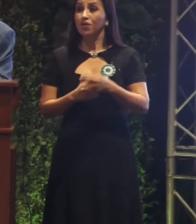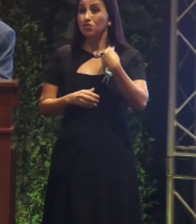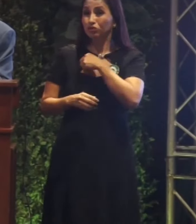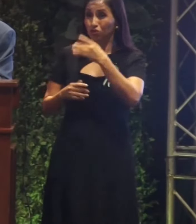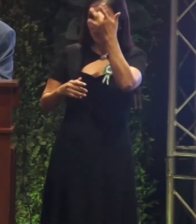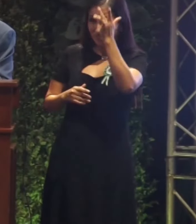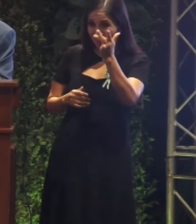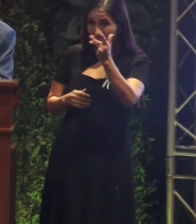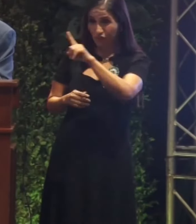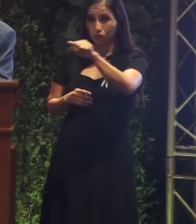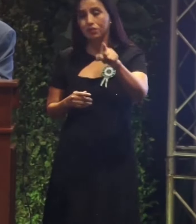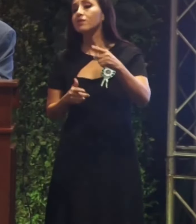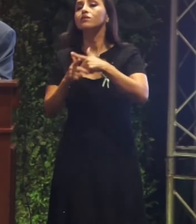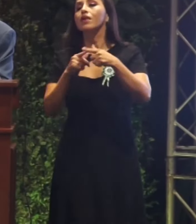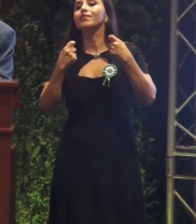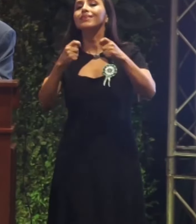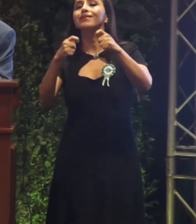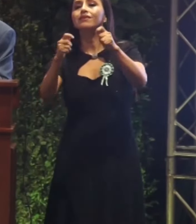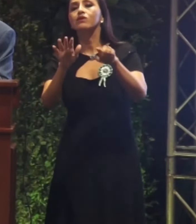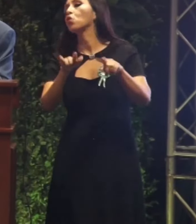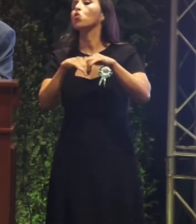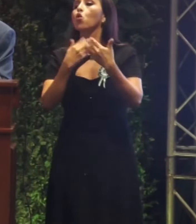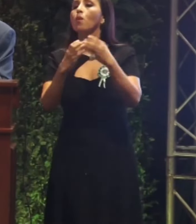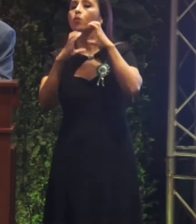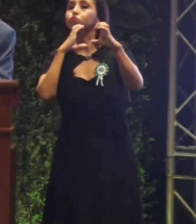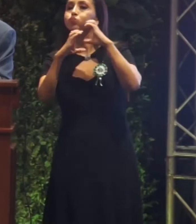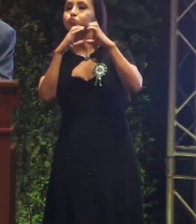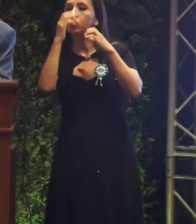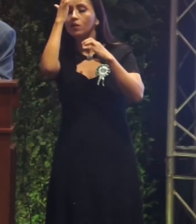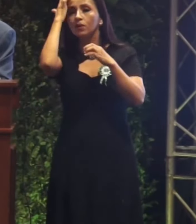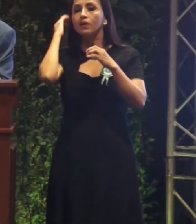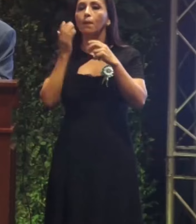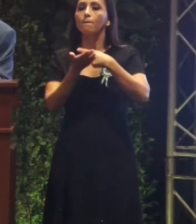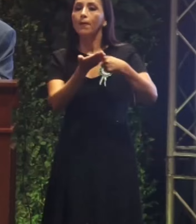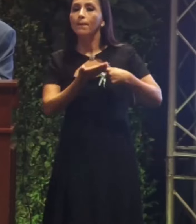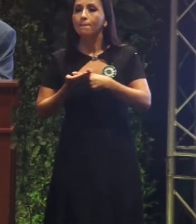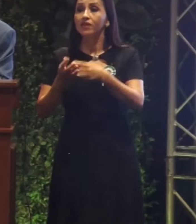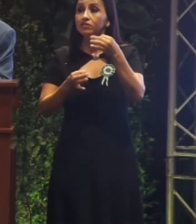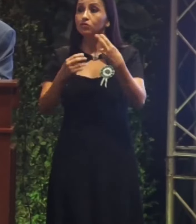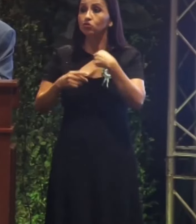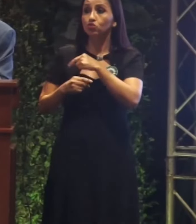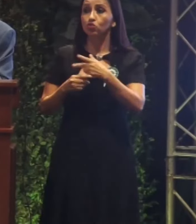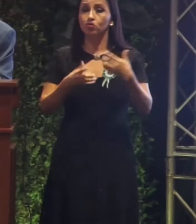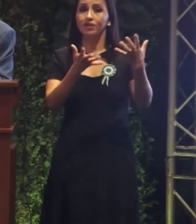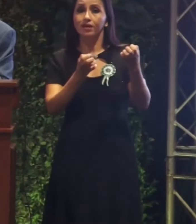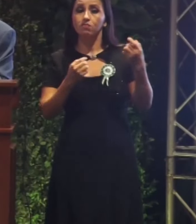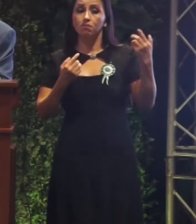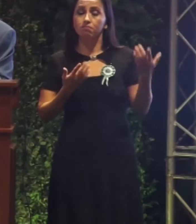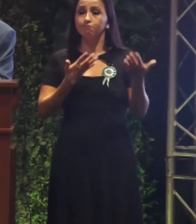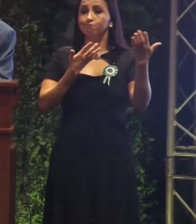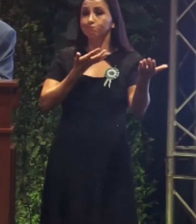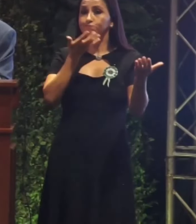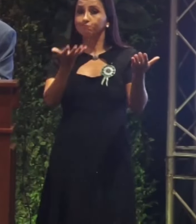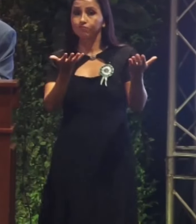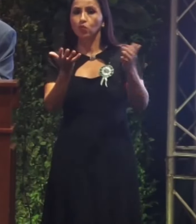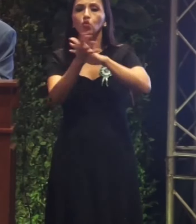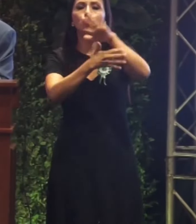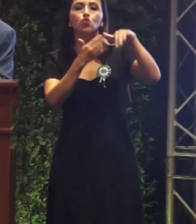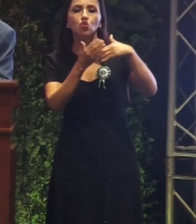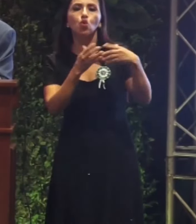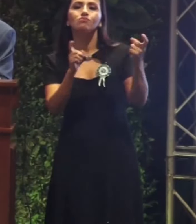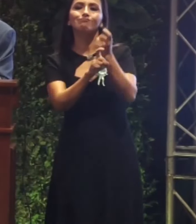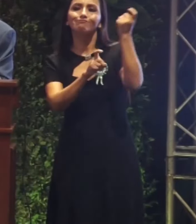inteligencia, podemos intentar vasos comunicantes. Si logramos establecer lo que ambos lados queremos, ganamos